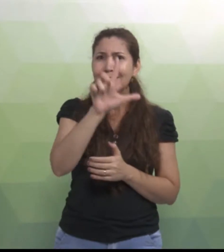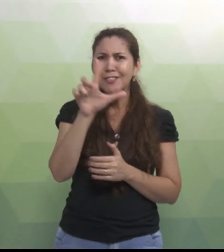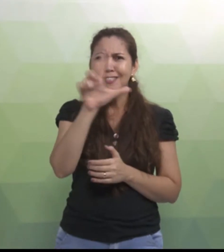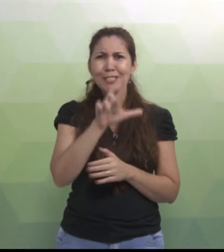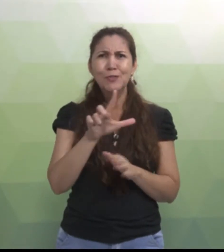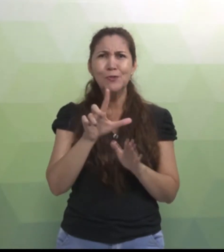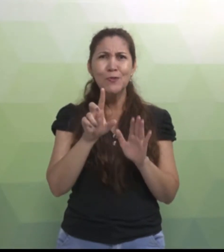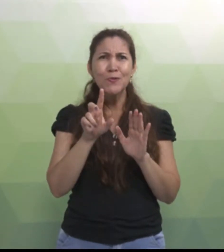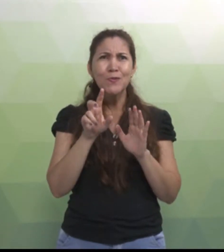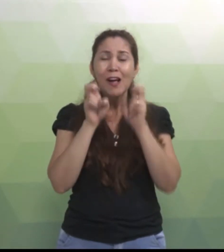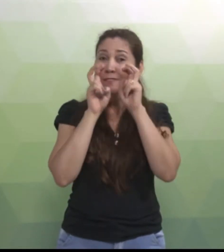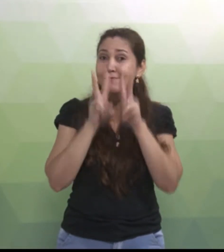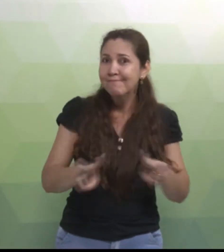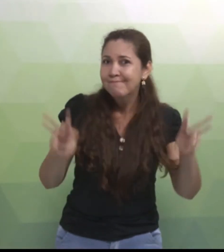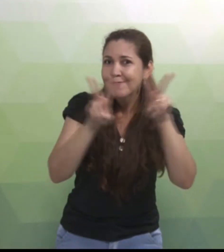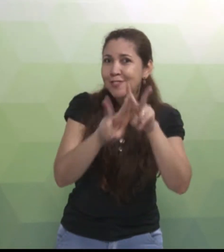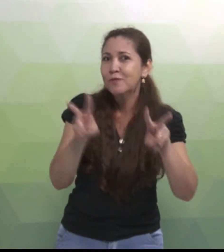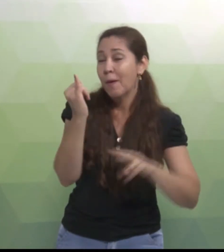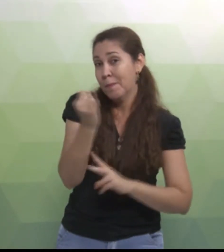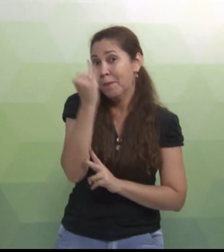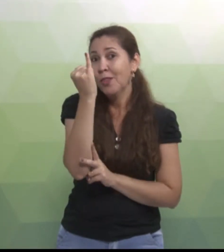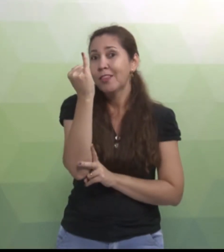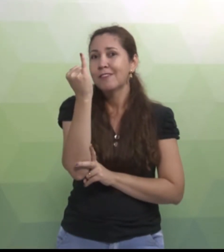no processo de ensino para os surdos. Por quê?